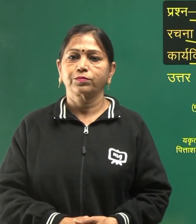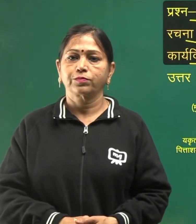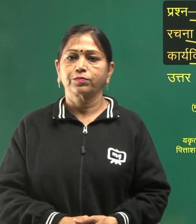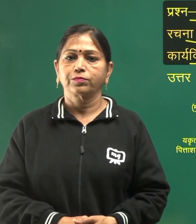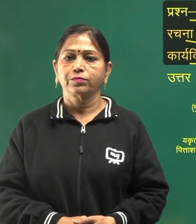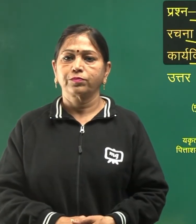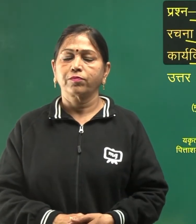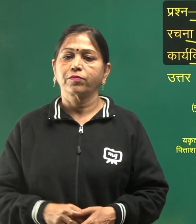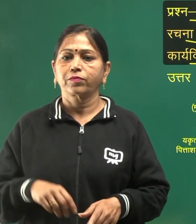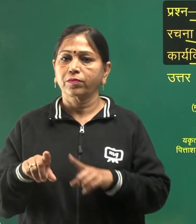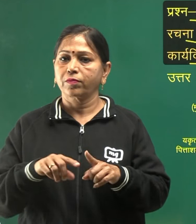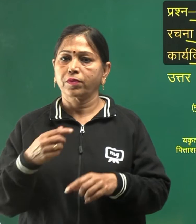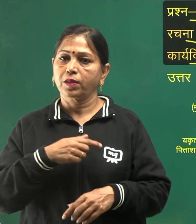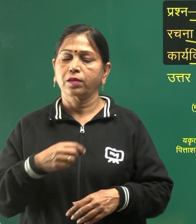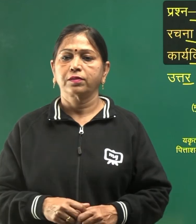जैसा कि